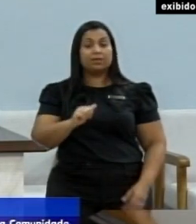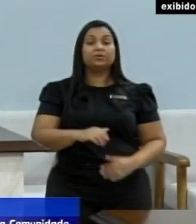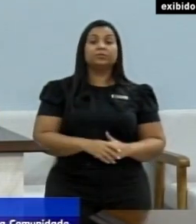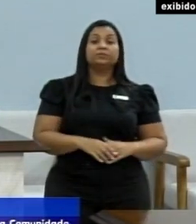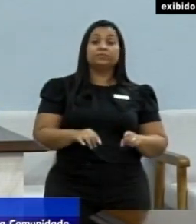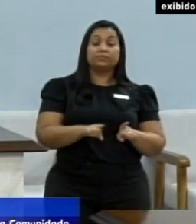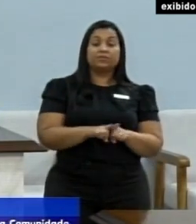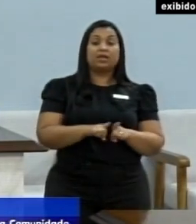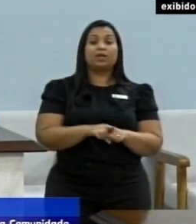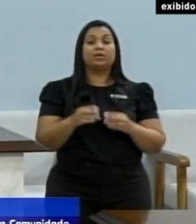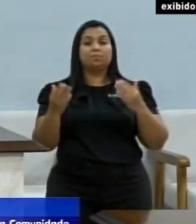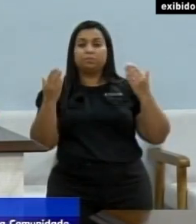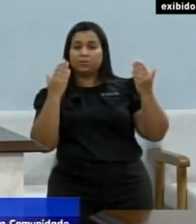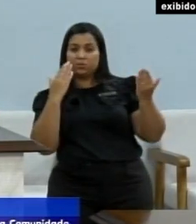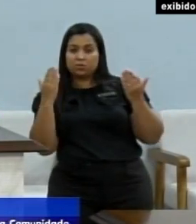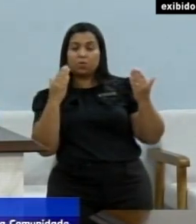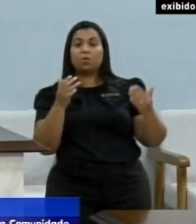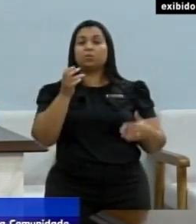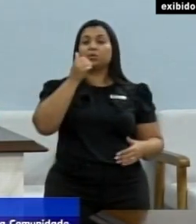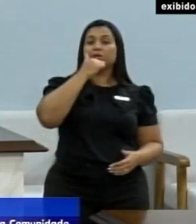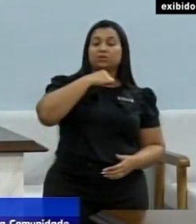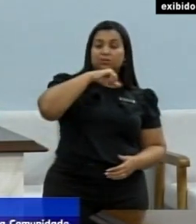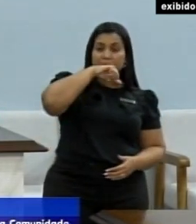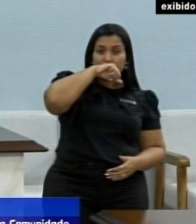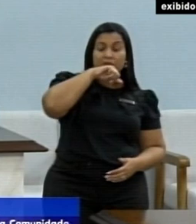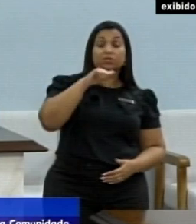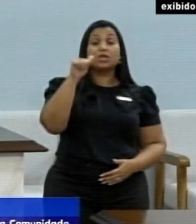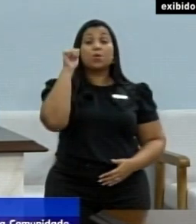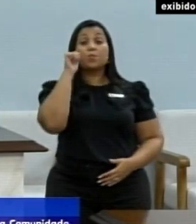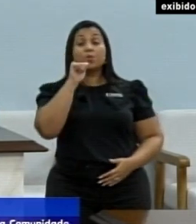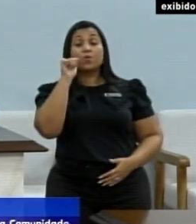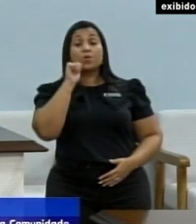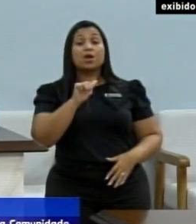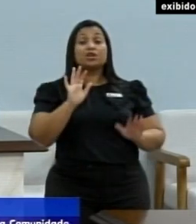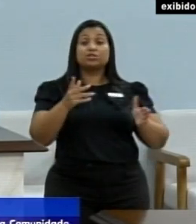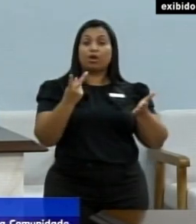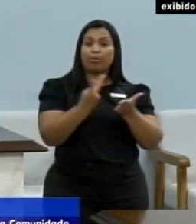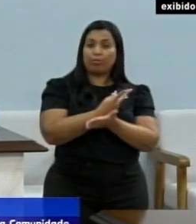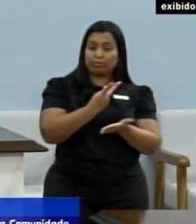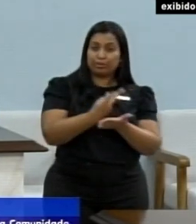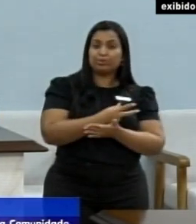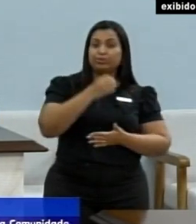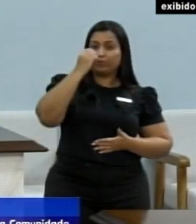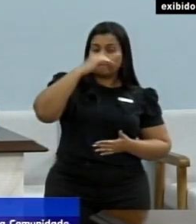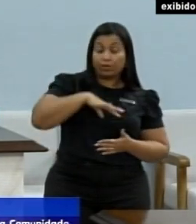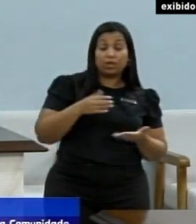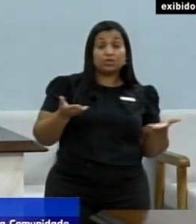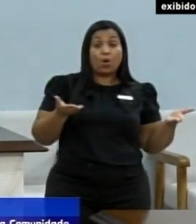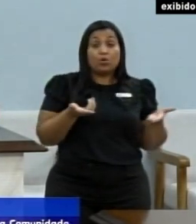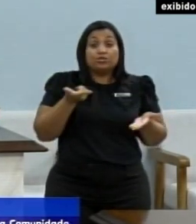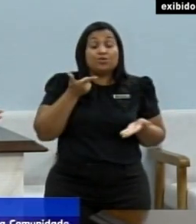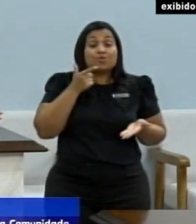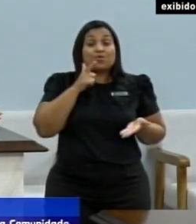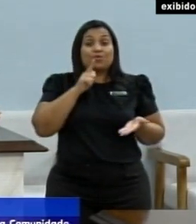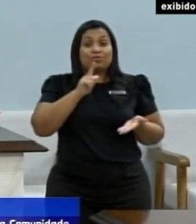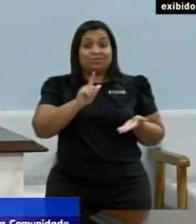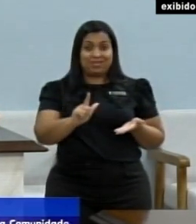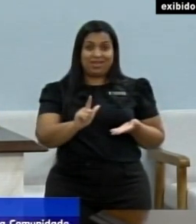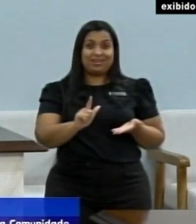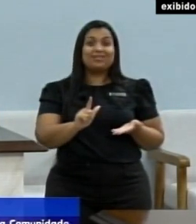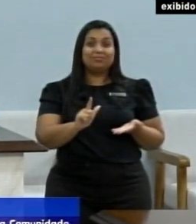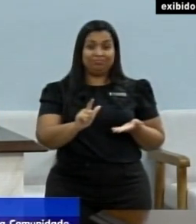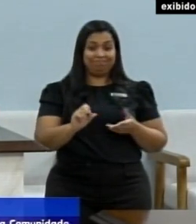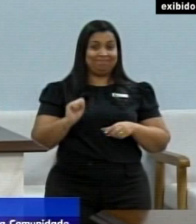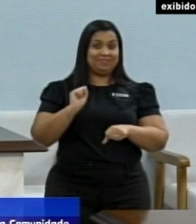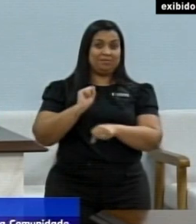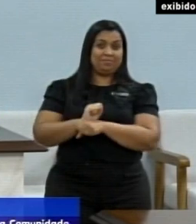lá psicólogas, mães, mulheres que já foram vítimas de violência e que hoje conseguem já saíram de dentro desse